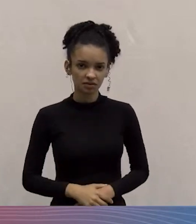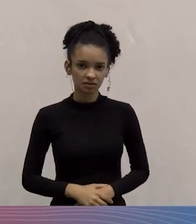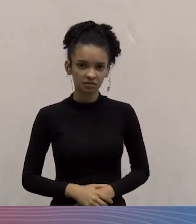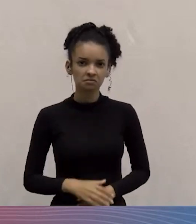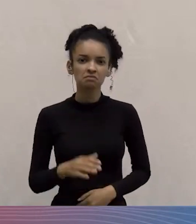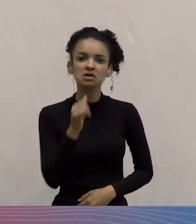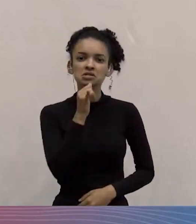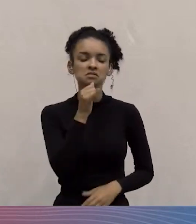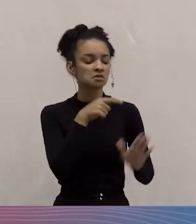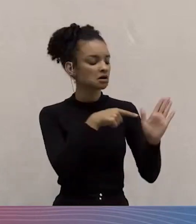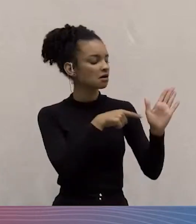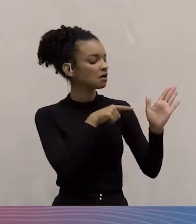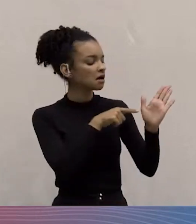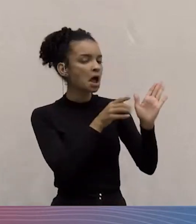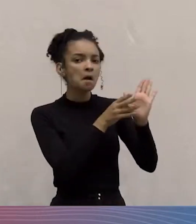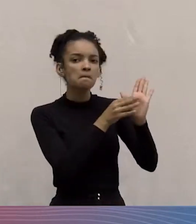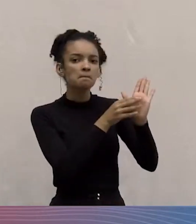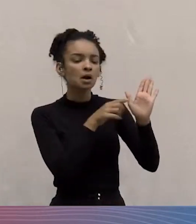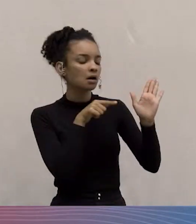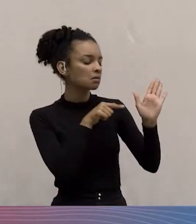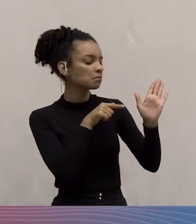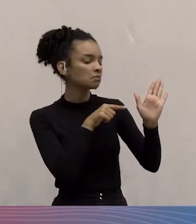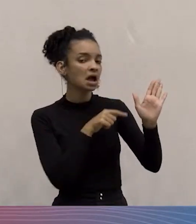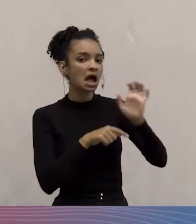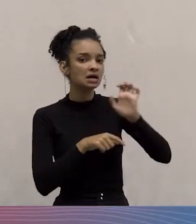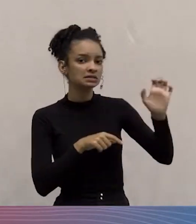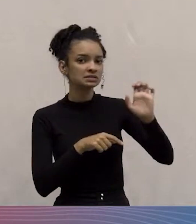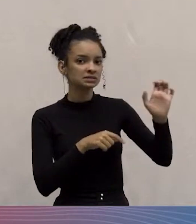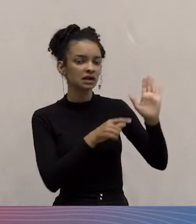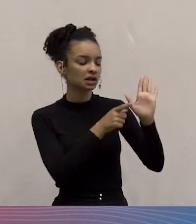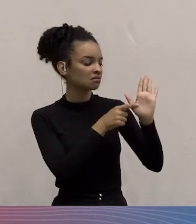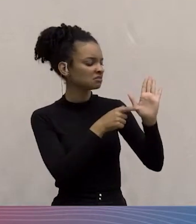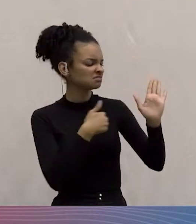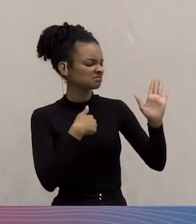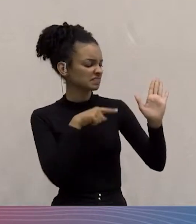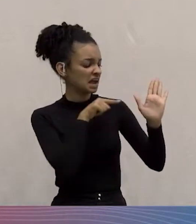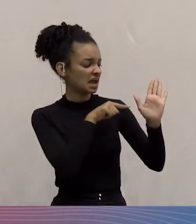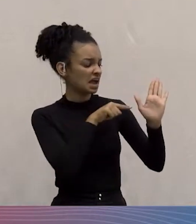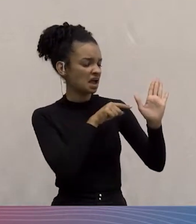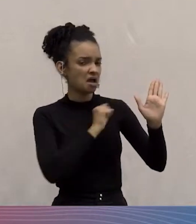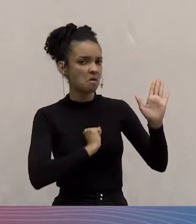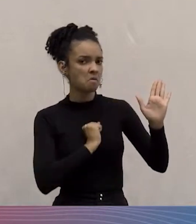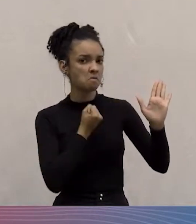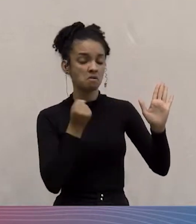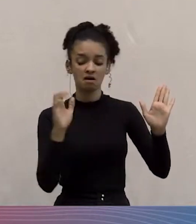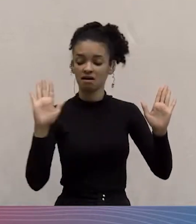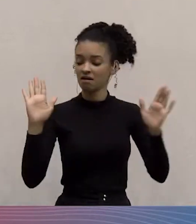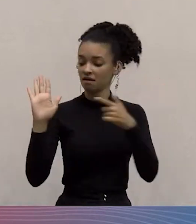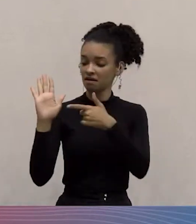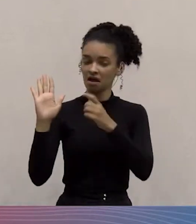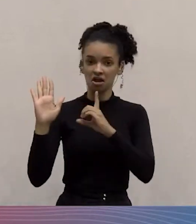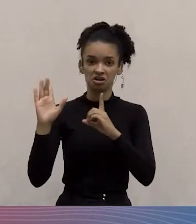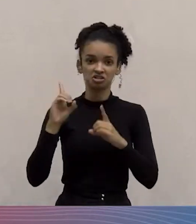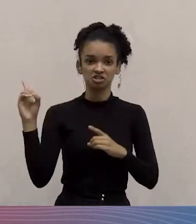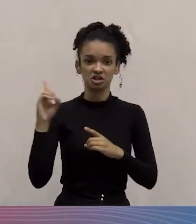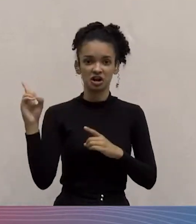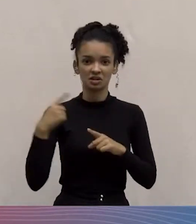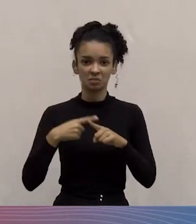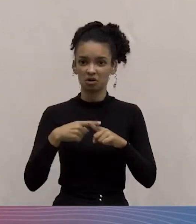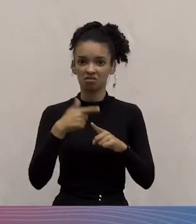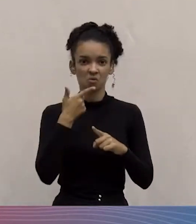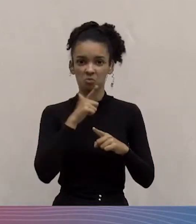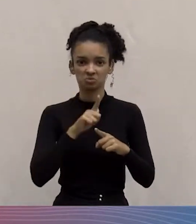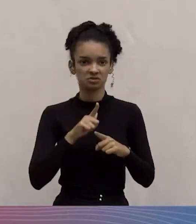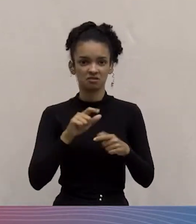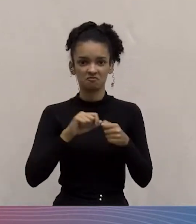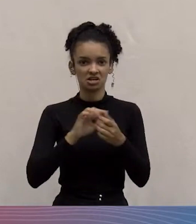Essa mão fala assim, a minha mão esquerda odeia a mão direita porque teve problema, não consegue funcionar, e a mão esquerda tem que